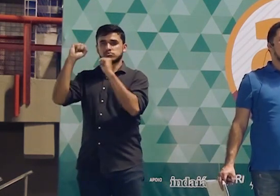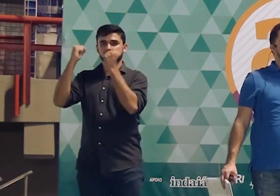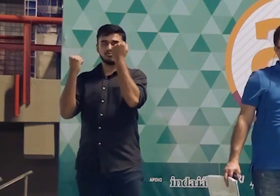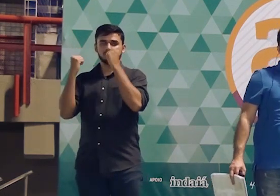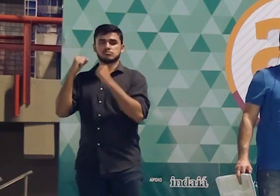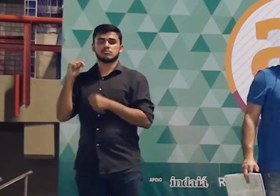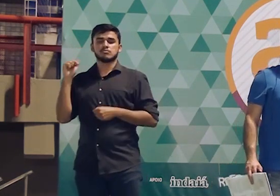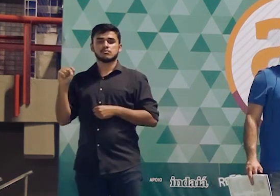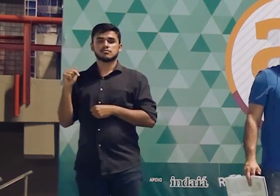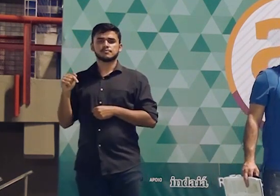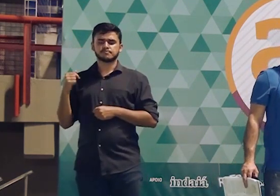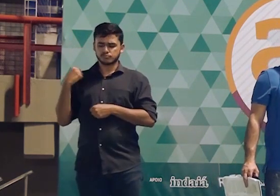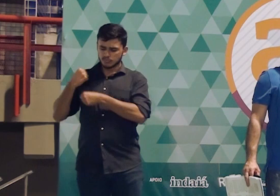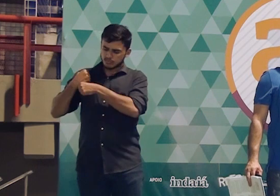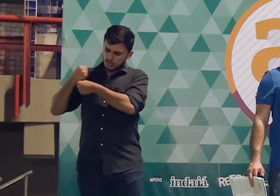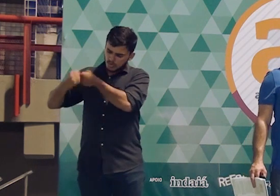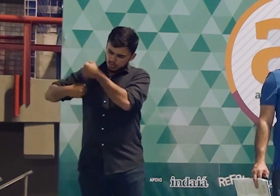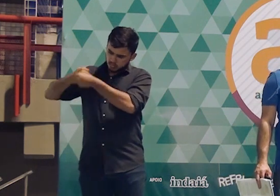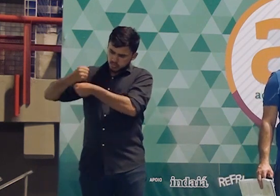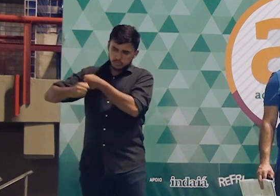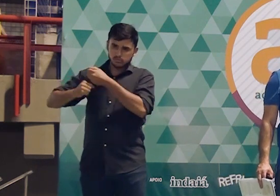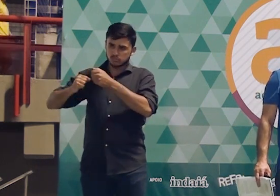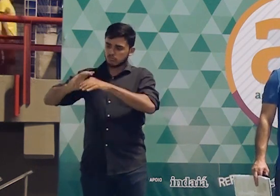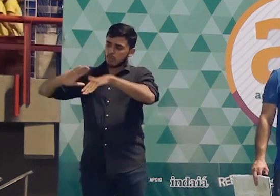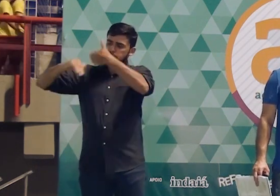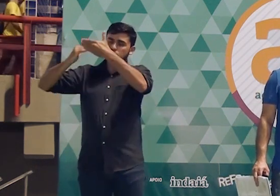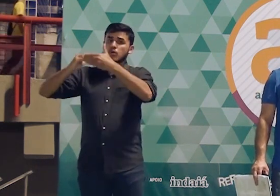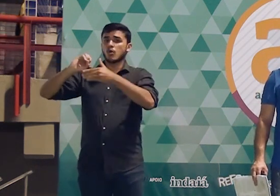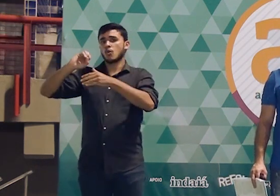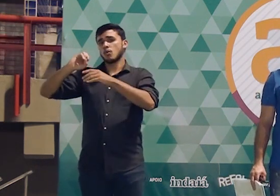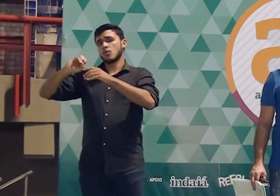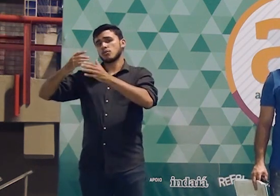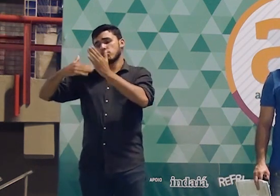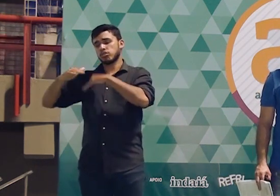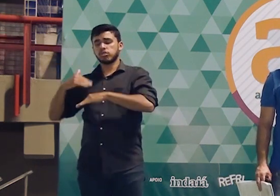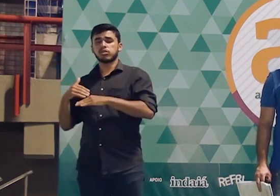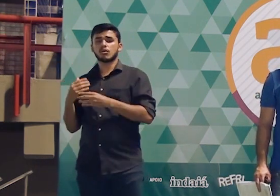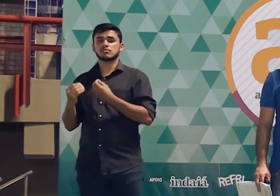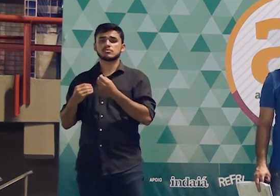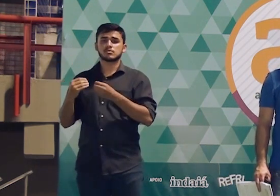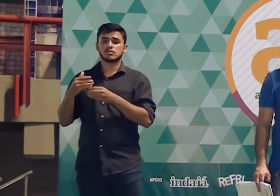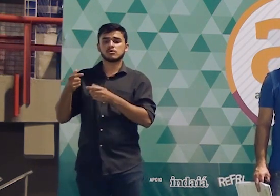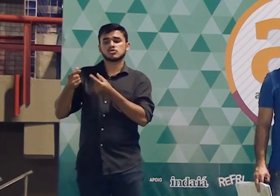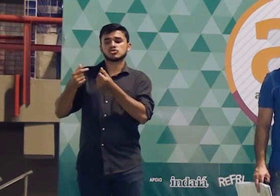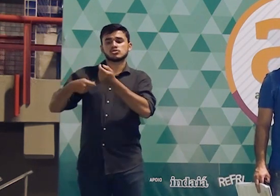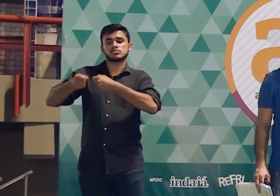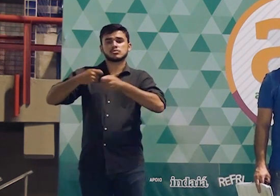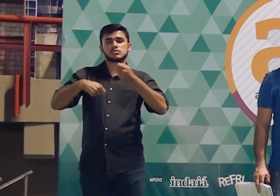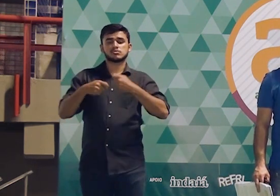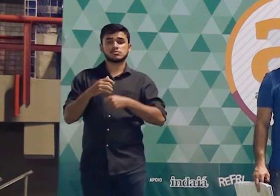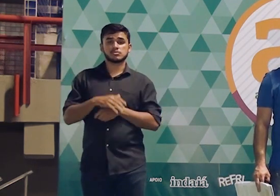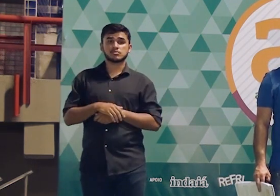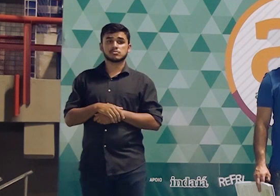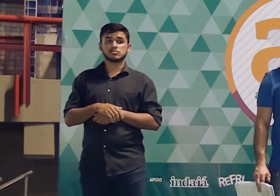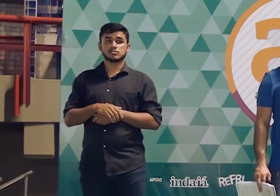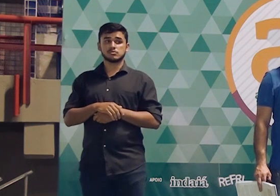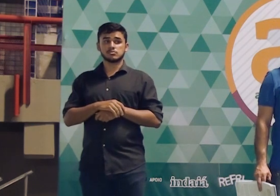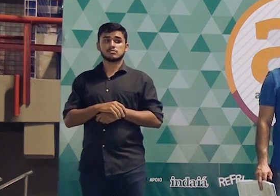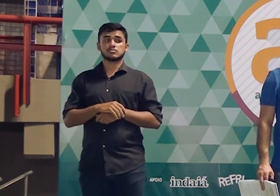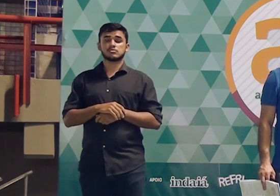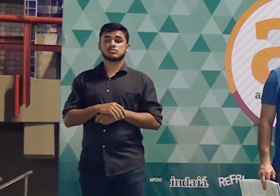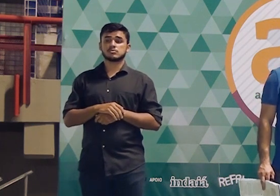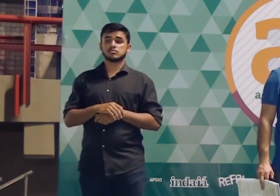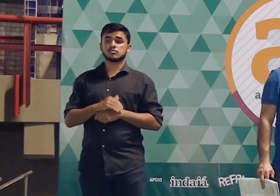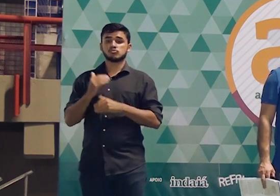setor industrial nos últimos anos, ele cresce ou ele diminui a participação na economia dos países?